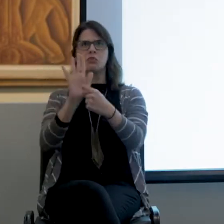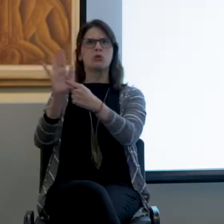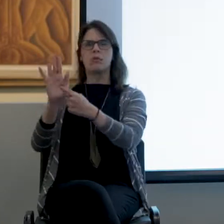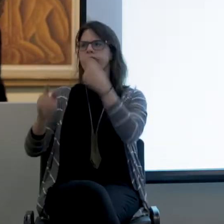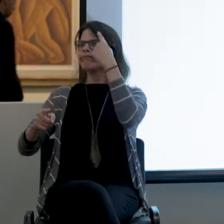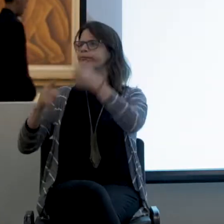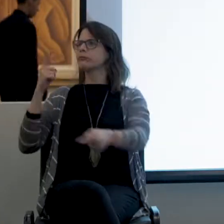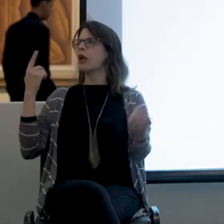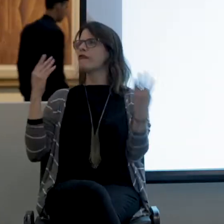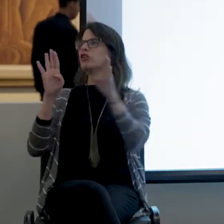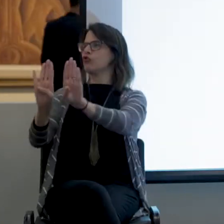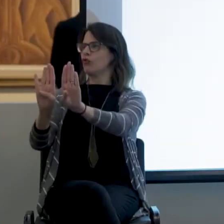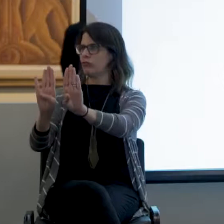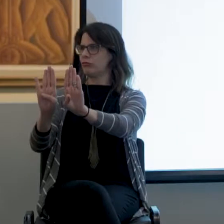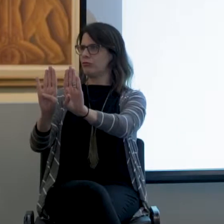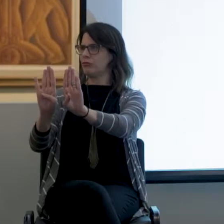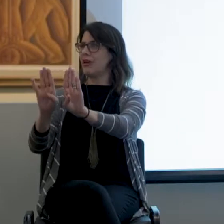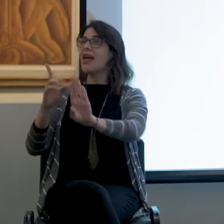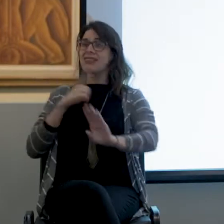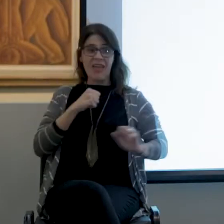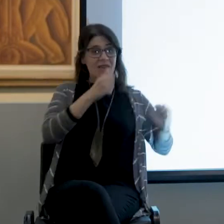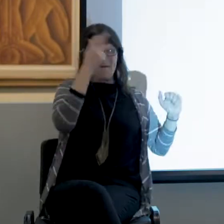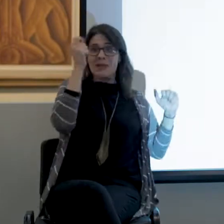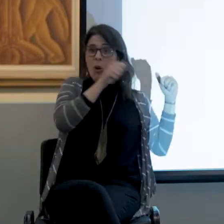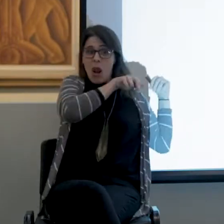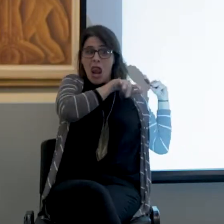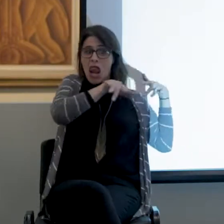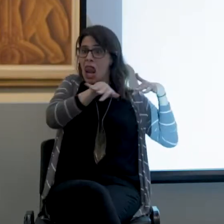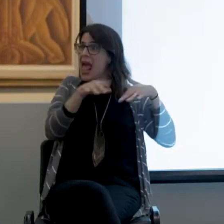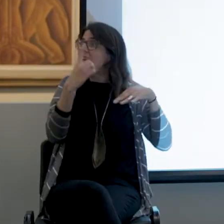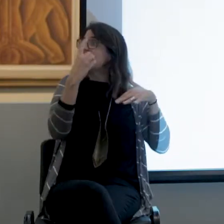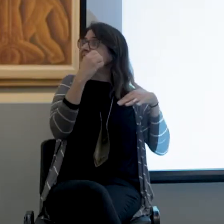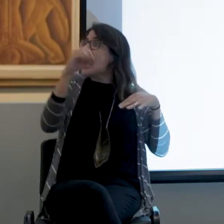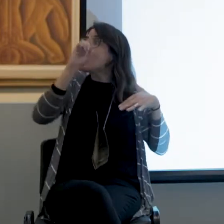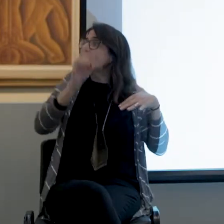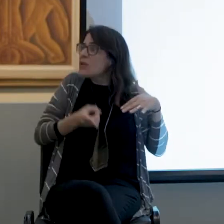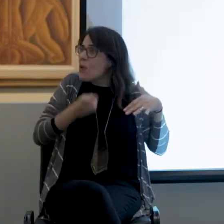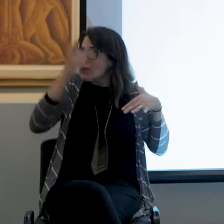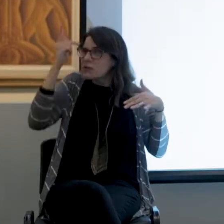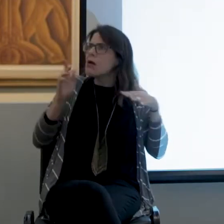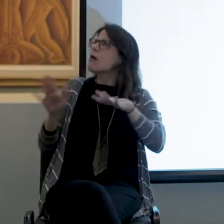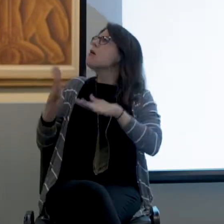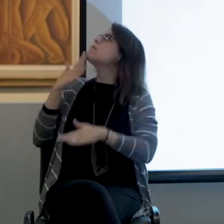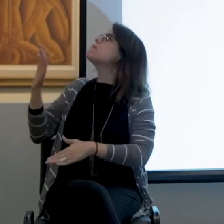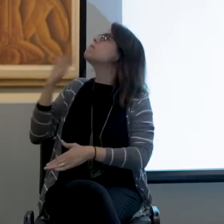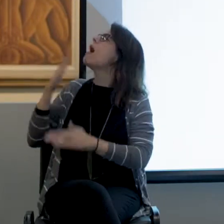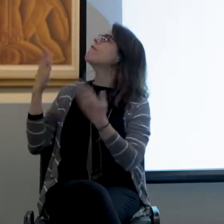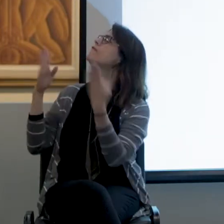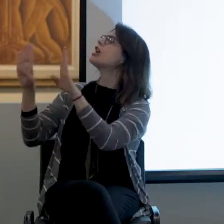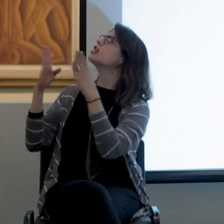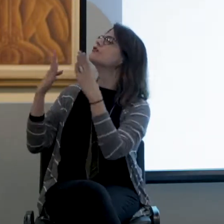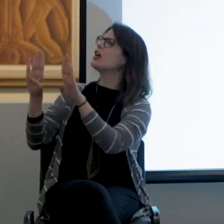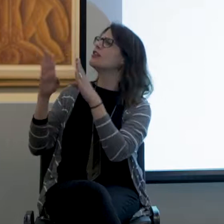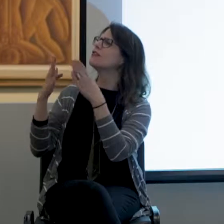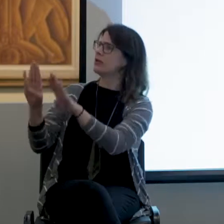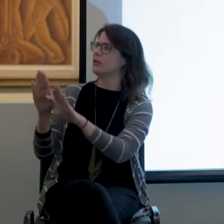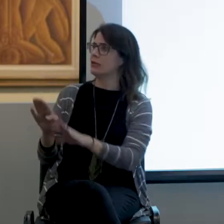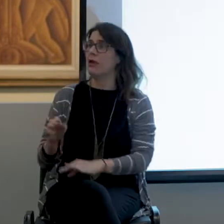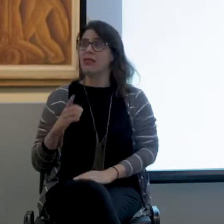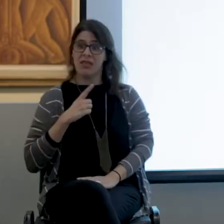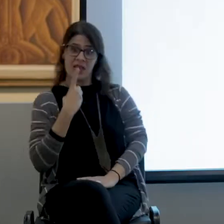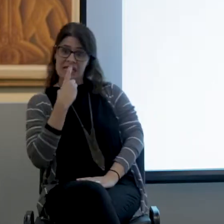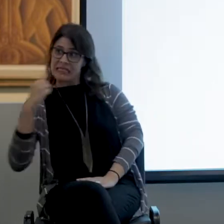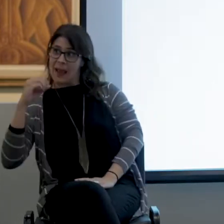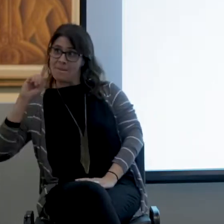pessoas na rua, 100 mil pessoas para fechar a exposição e 100 mil pessoas para abrir a exposição. E o Leon Ferrari fazendo discurso. Para ele